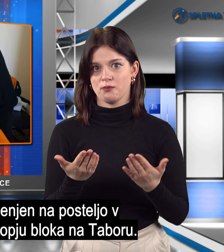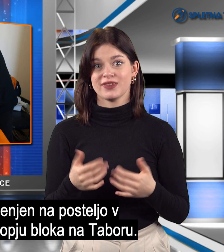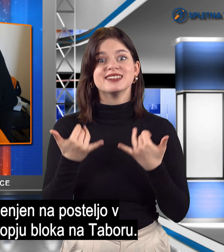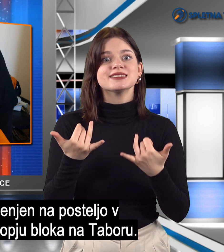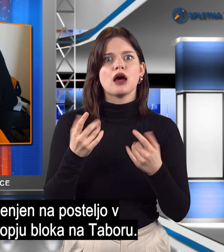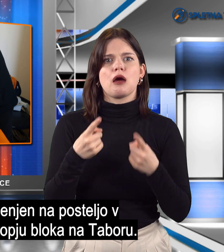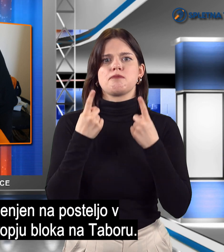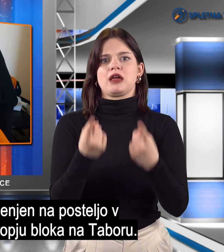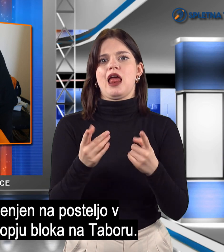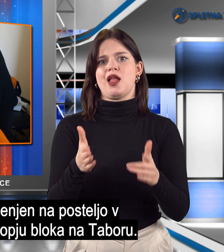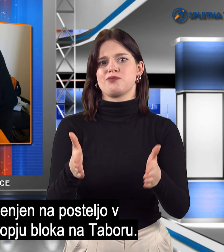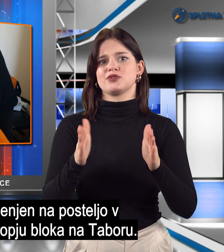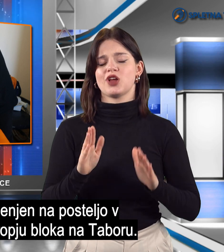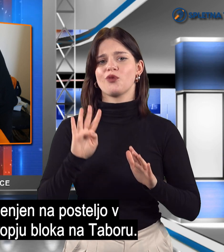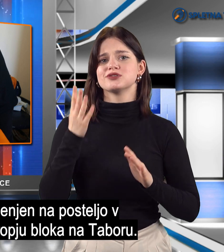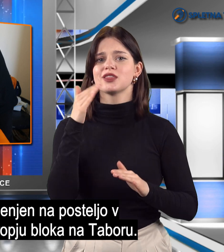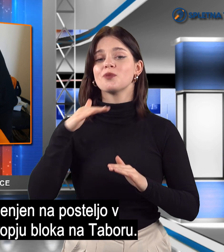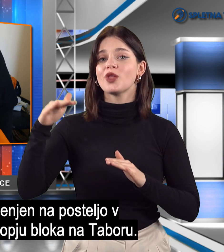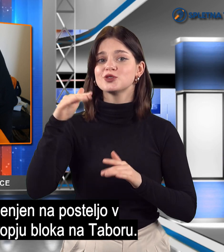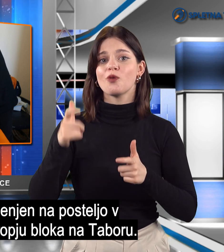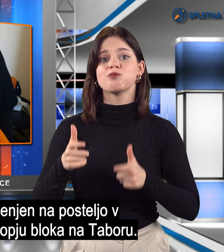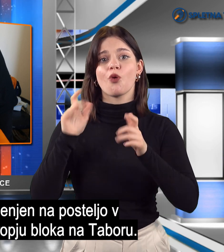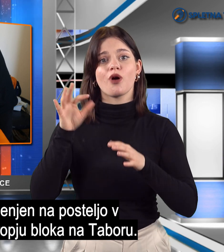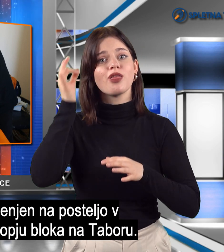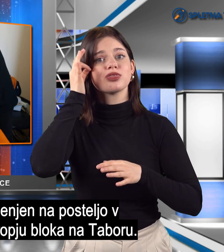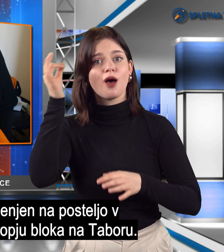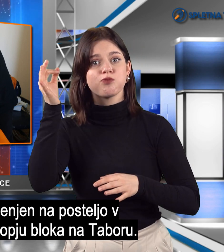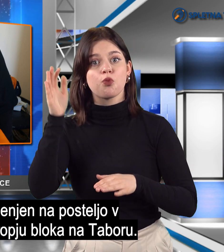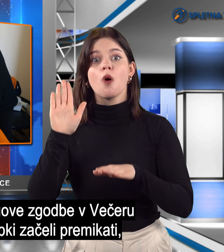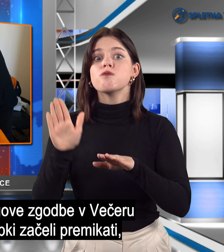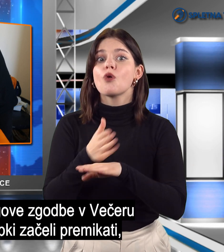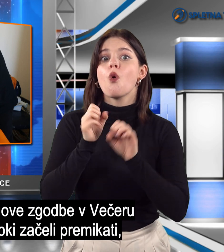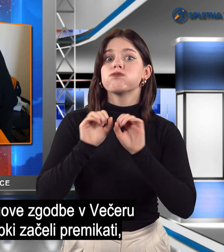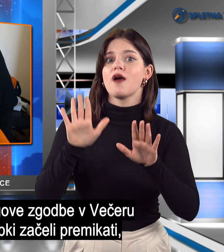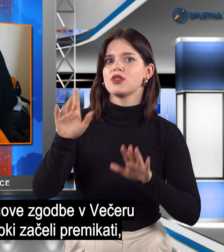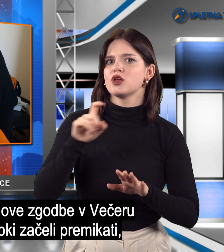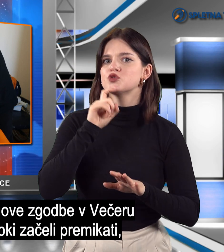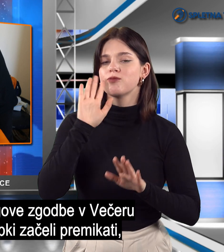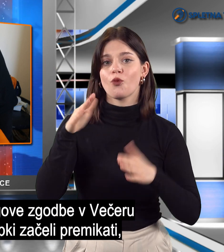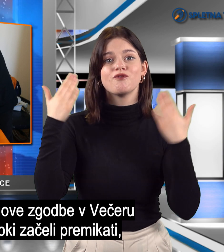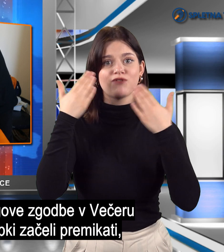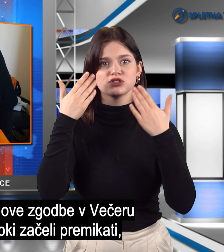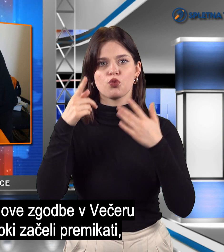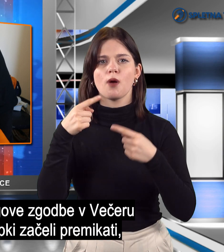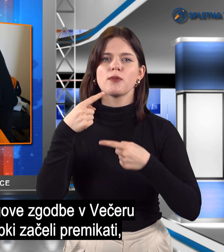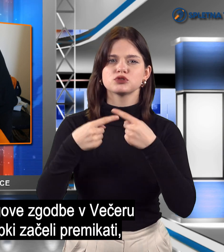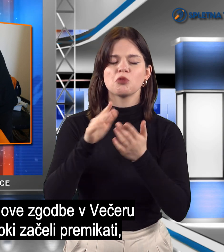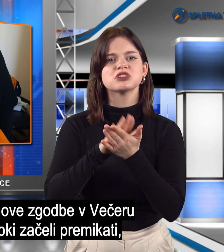spremenilo. Zdaj je priklenjen na posteljo v 4. nadstropju bloka na Taboru. Po objavi njegove zgodbe v Večeru so